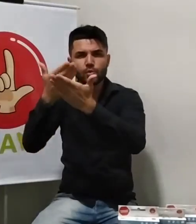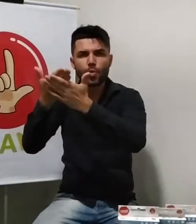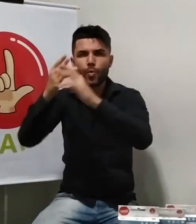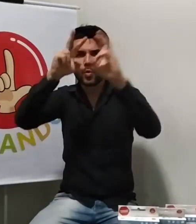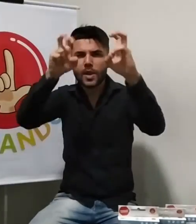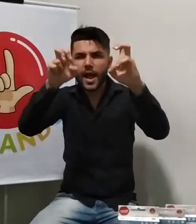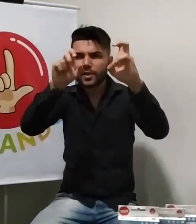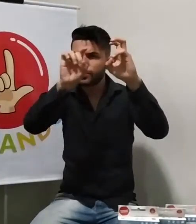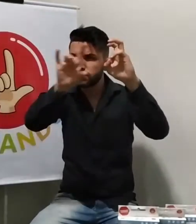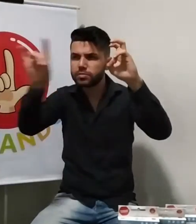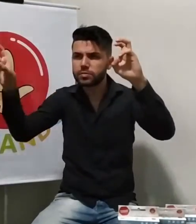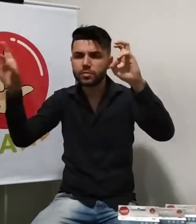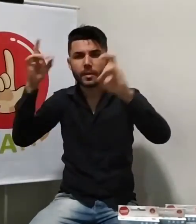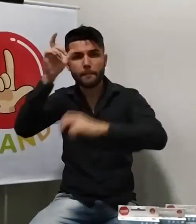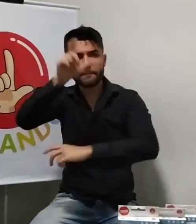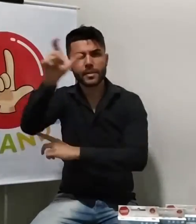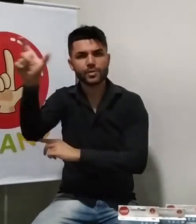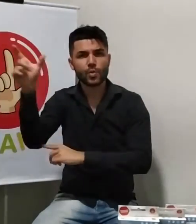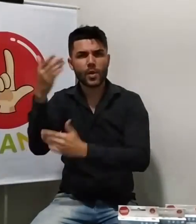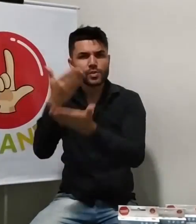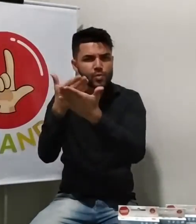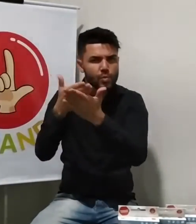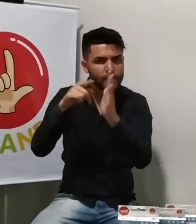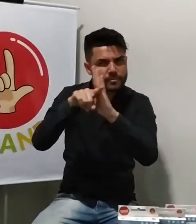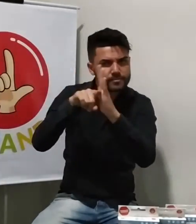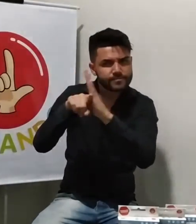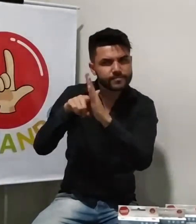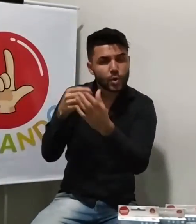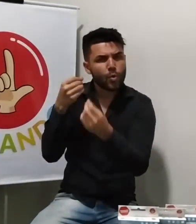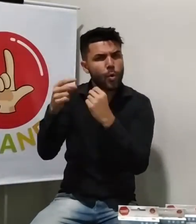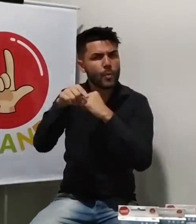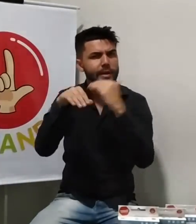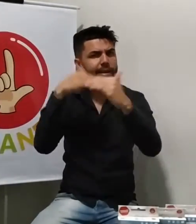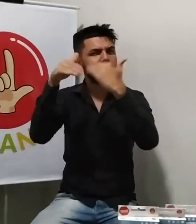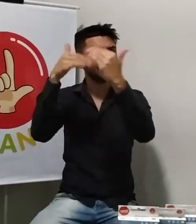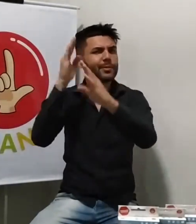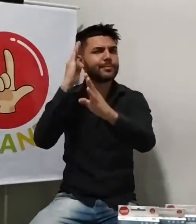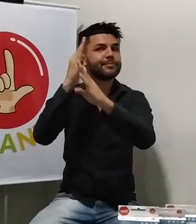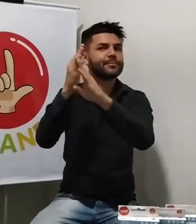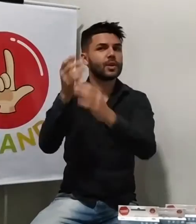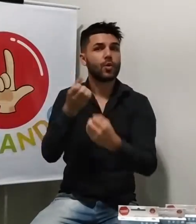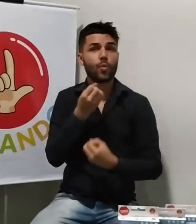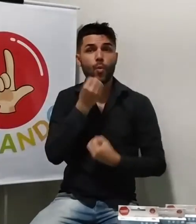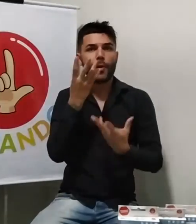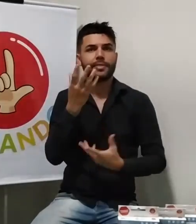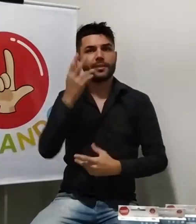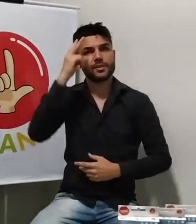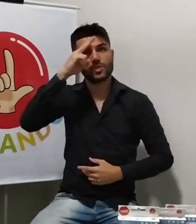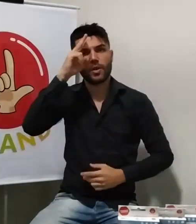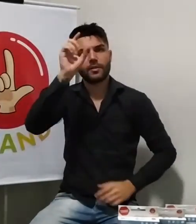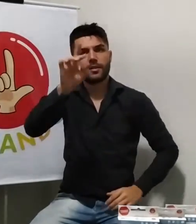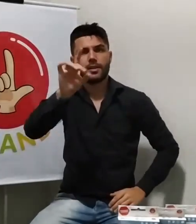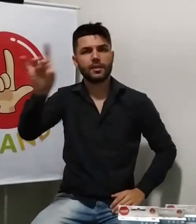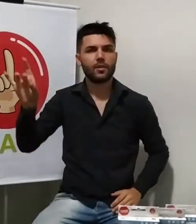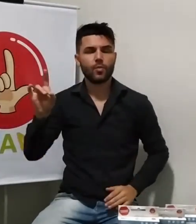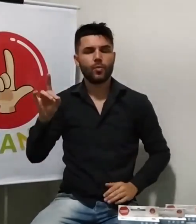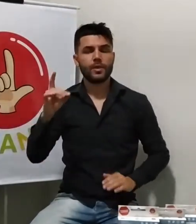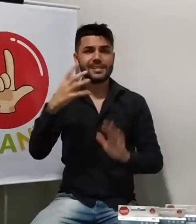a vida do cara, começou do zero e como ele cresceu, como ele construiu o império dele lá. Não só ele conta, não é somente uma coisa inspiradora, mas tem aulas de marketing,